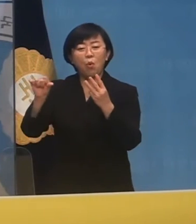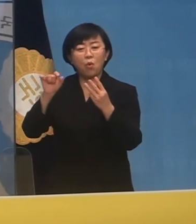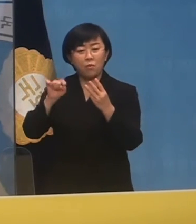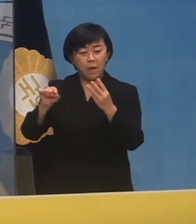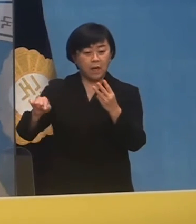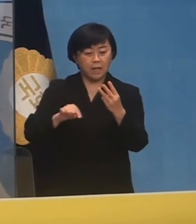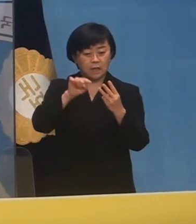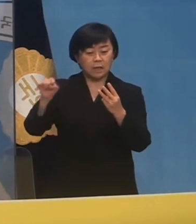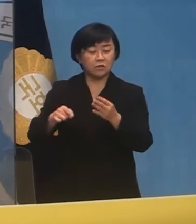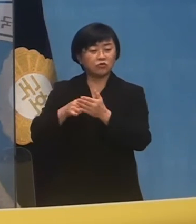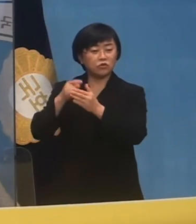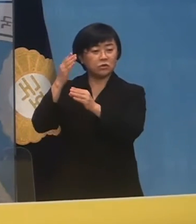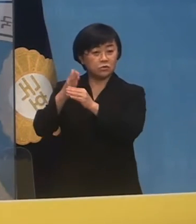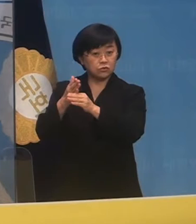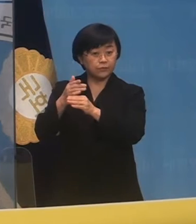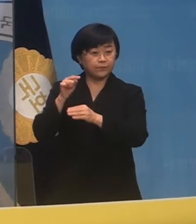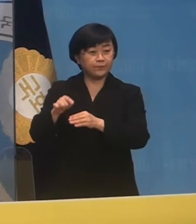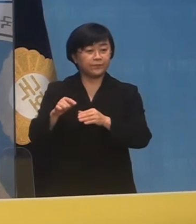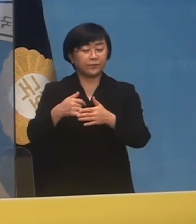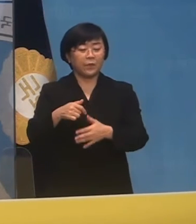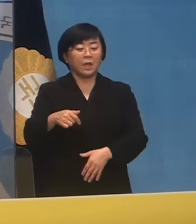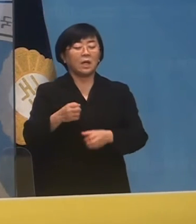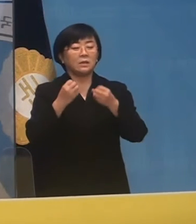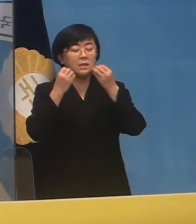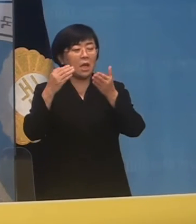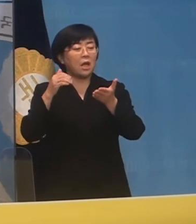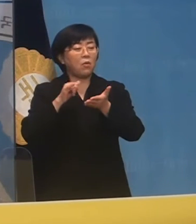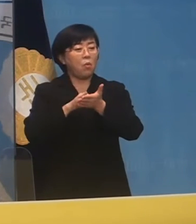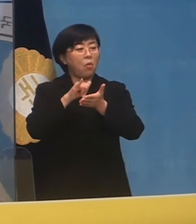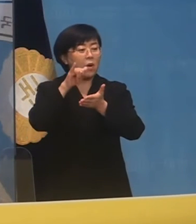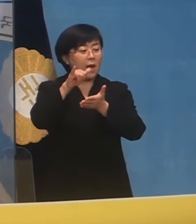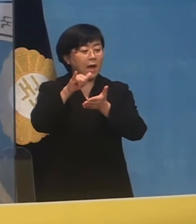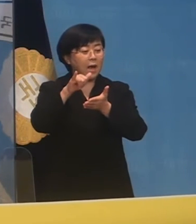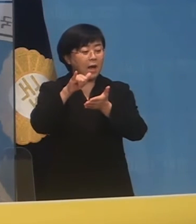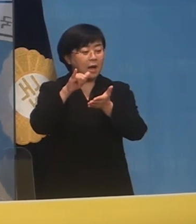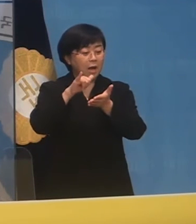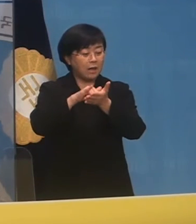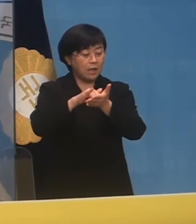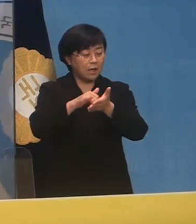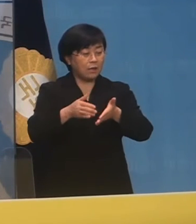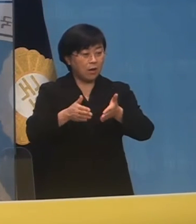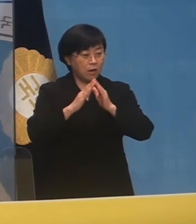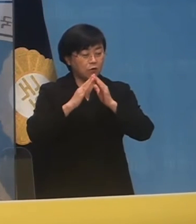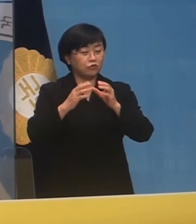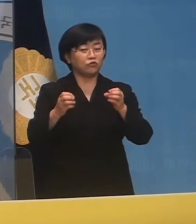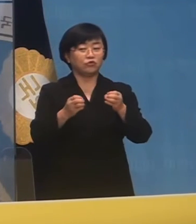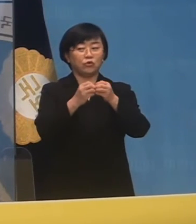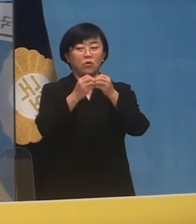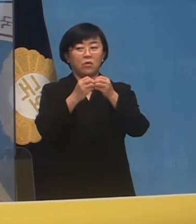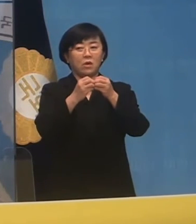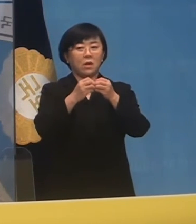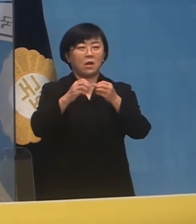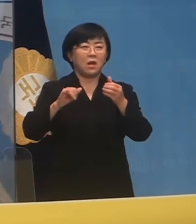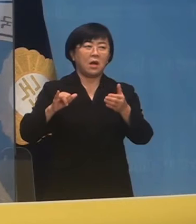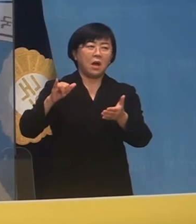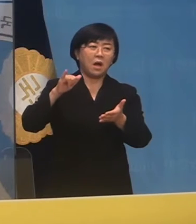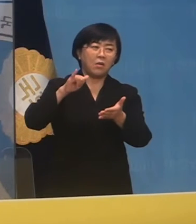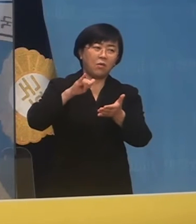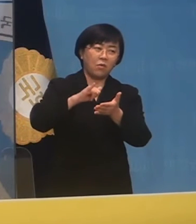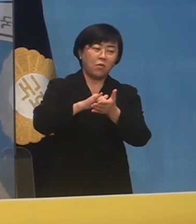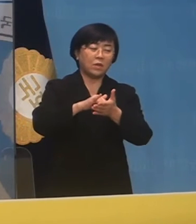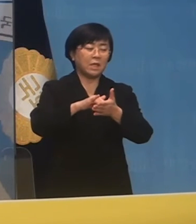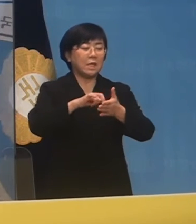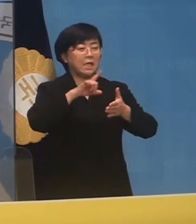있어서 새만금 지구의 생태계 보존 개인과의 충돌 및 항공기